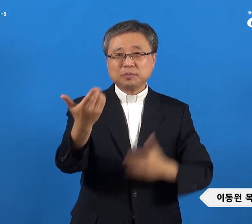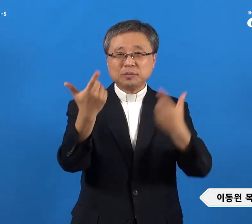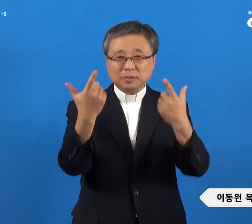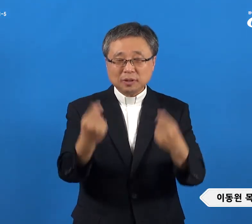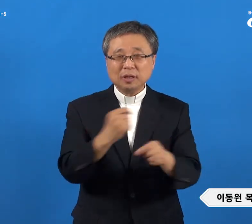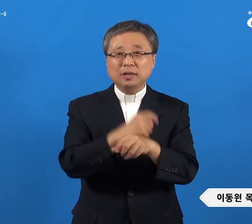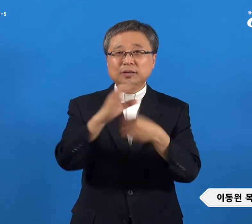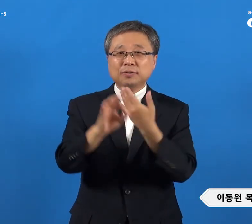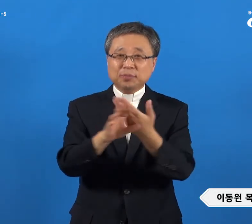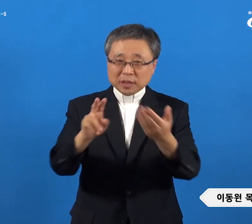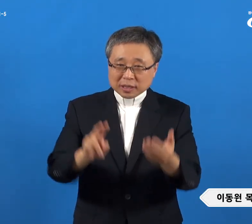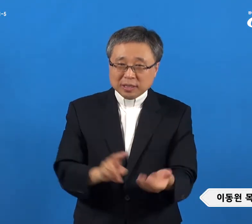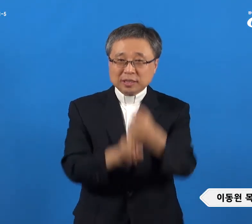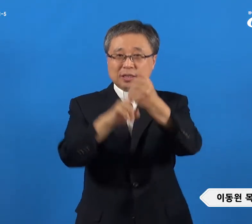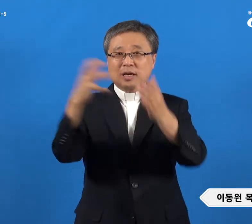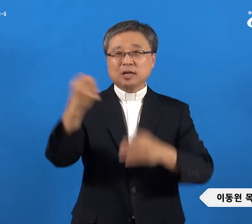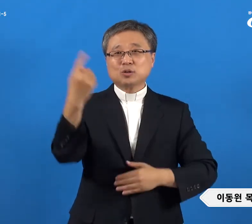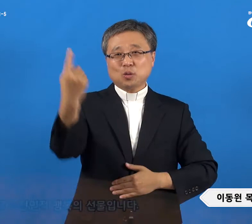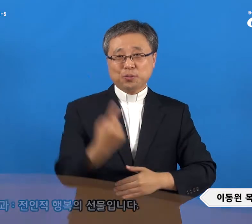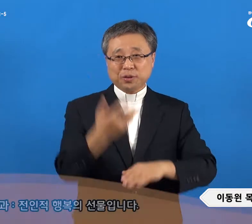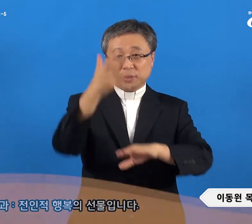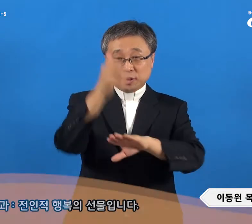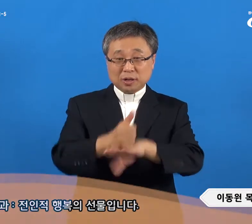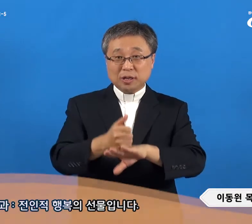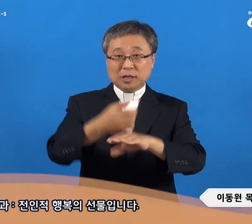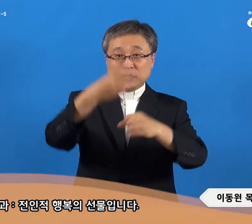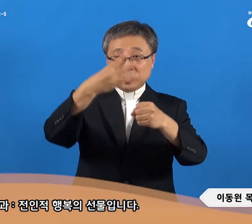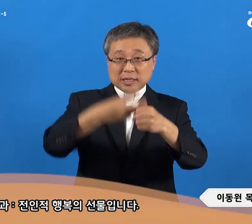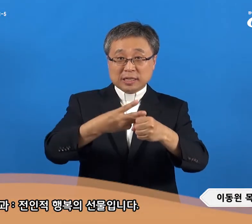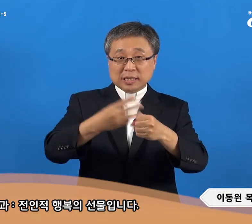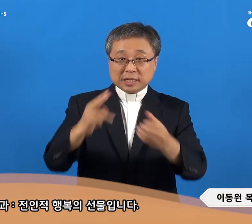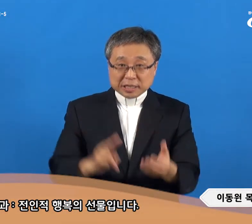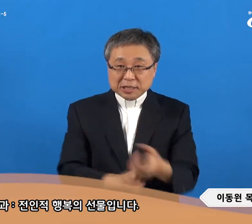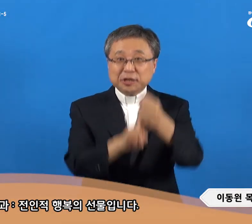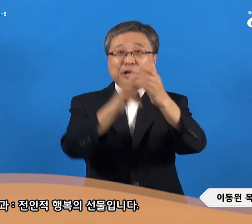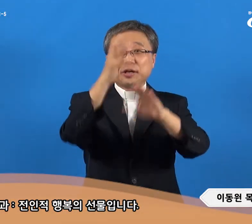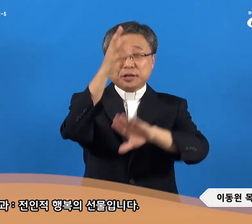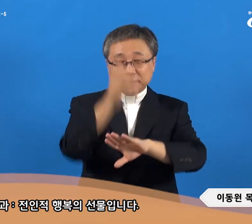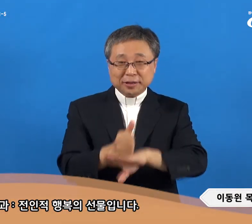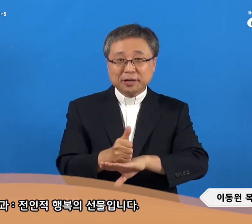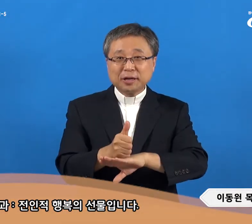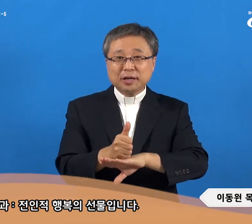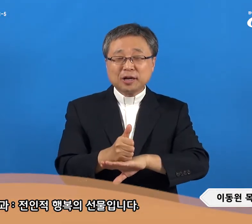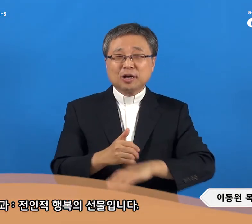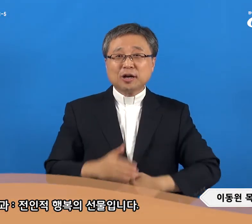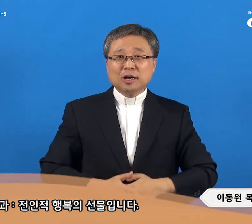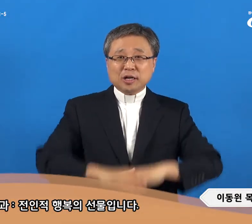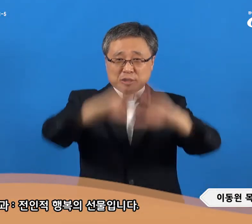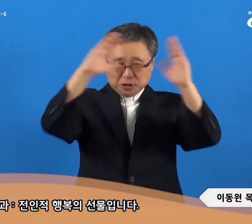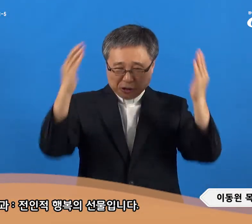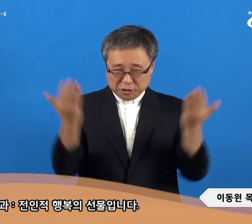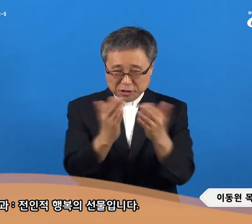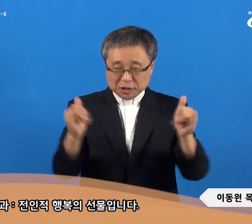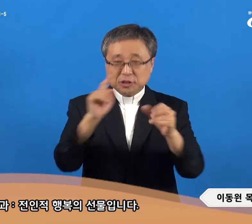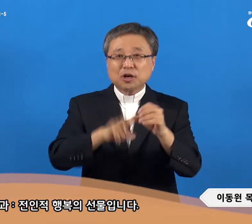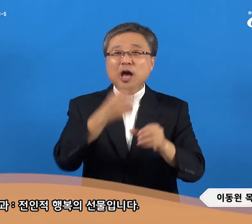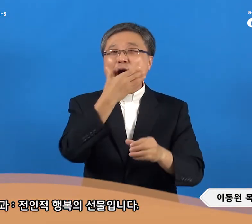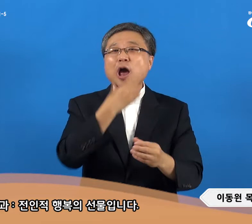그렇다면 이 기적이 가져온 결과는 무엇입니까? 세 번째 기적의 결과. 그것은 전인적 행복의 선물이었습니다. 자, 그렇다면